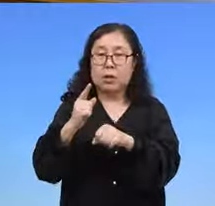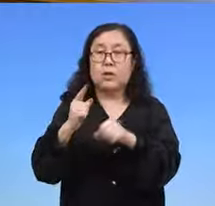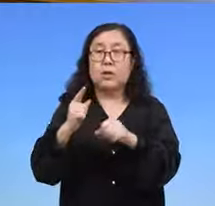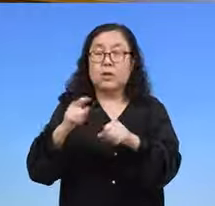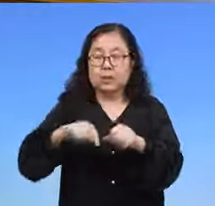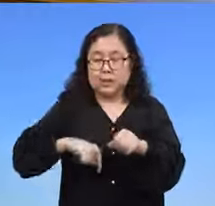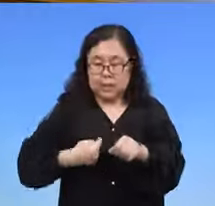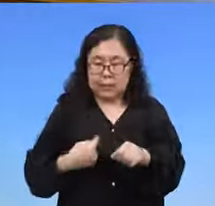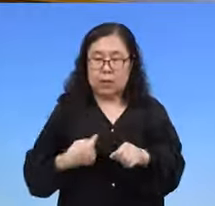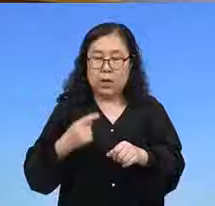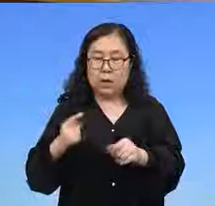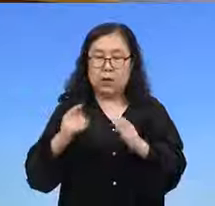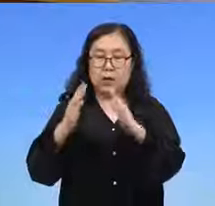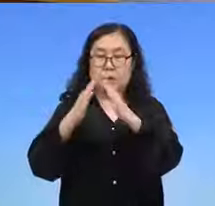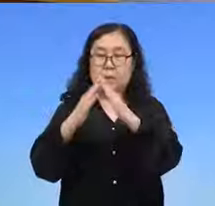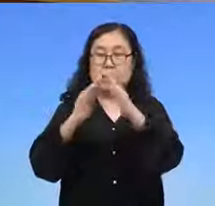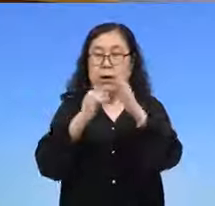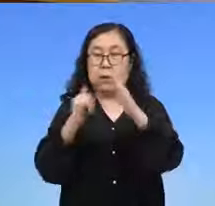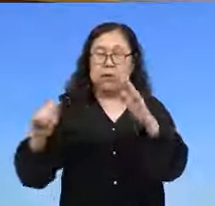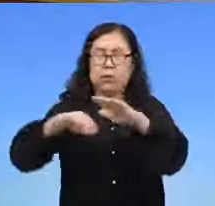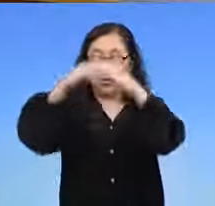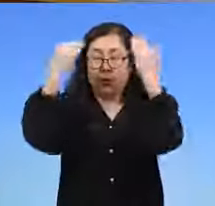믿음으로 크게 기뻐하니라.